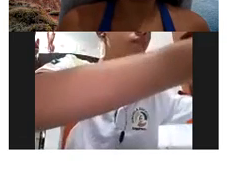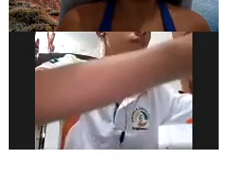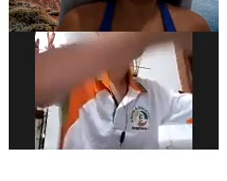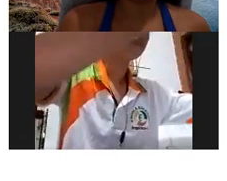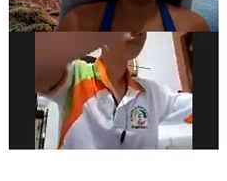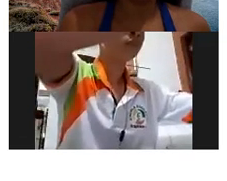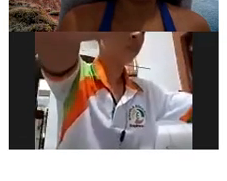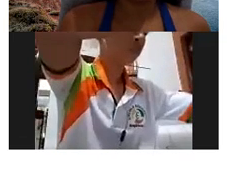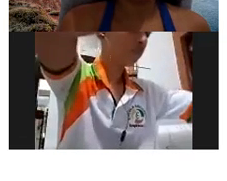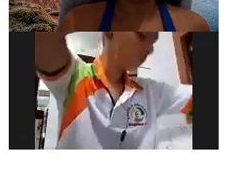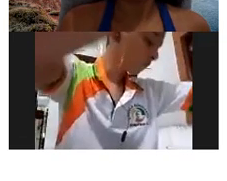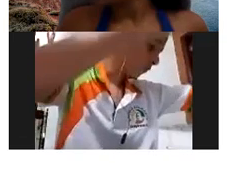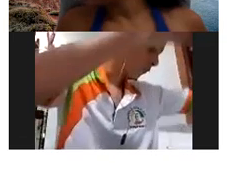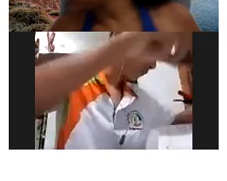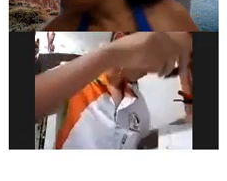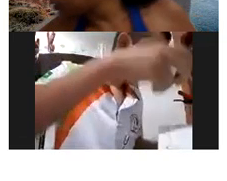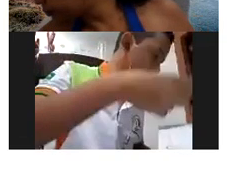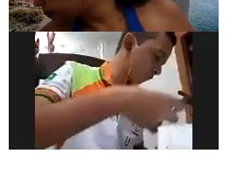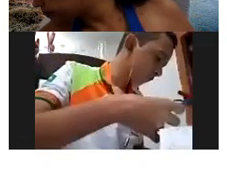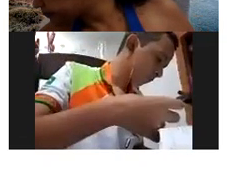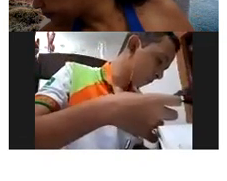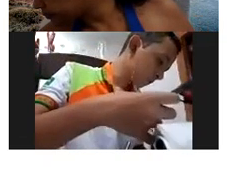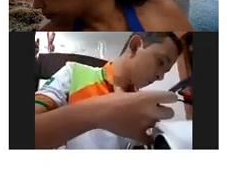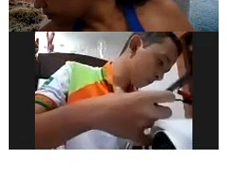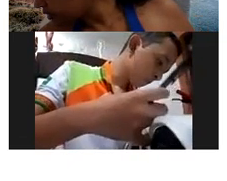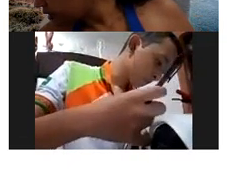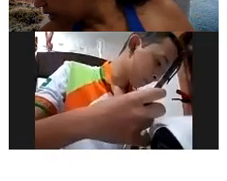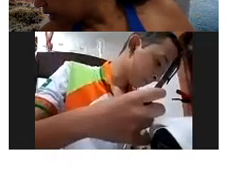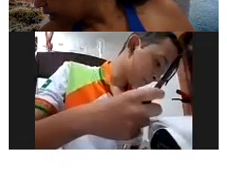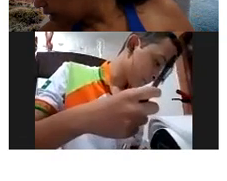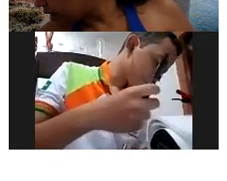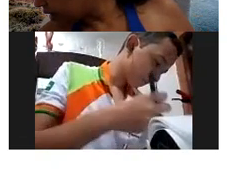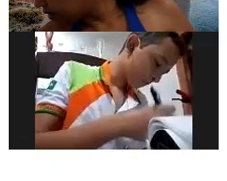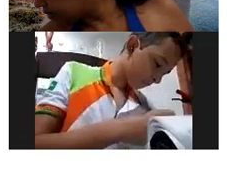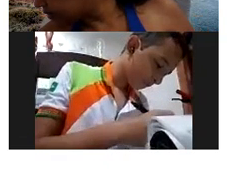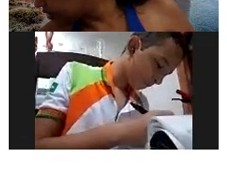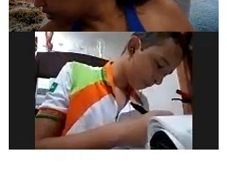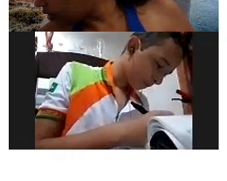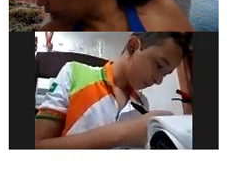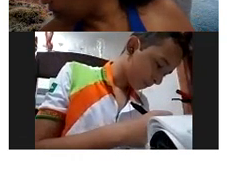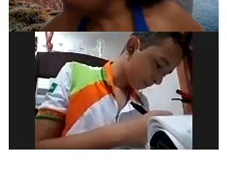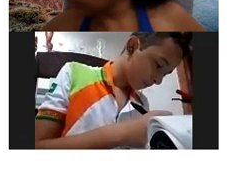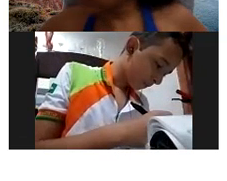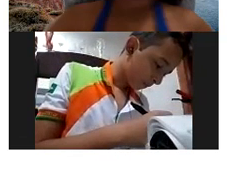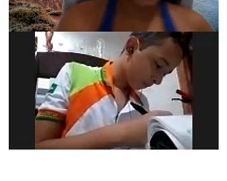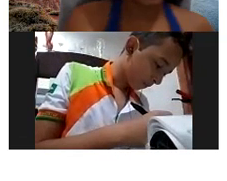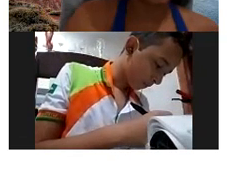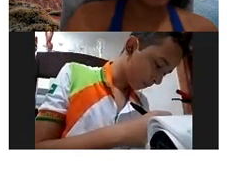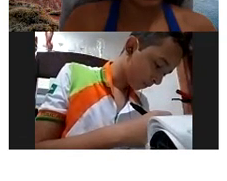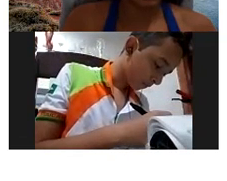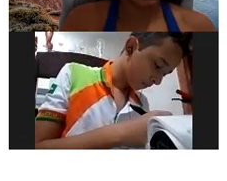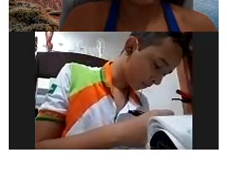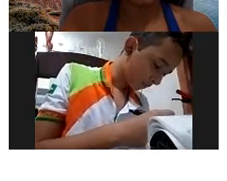vou colocar em verde o certo é simples troca ou